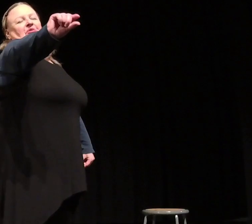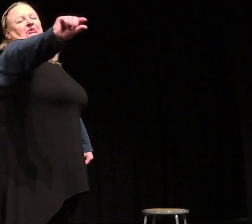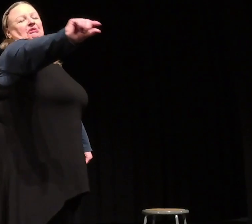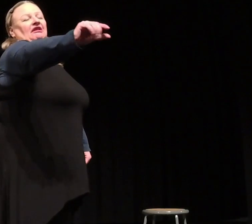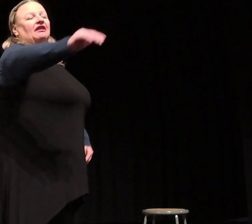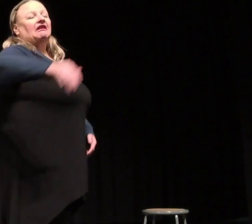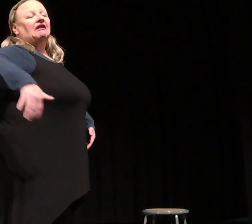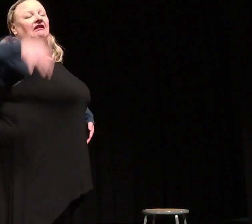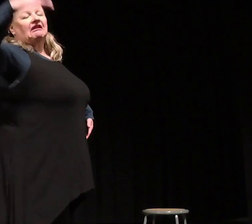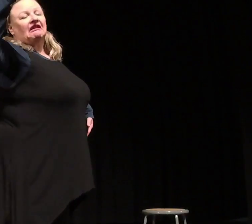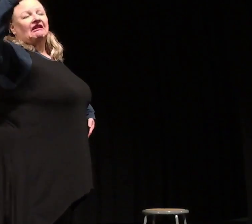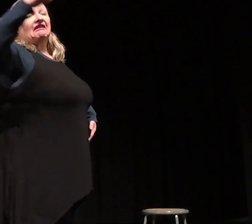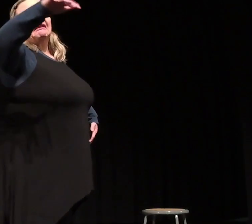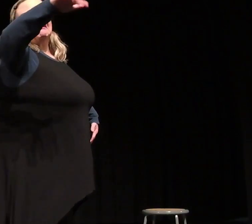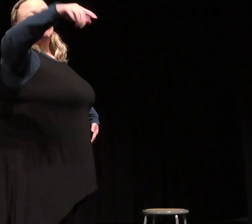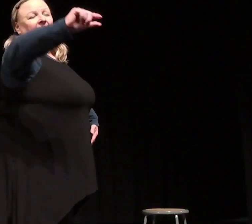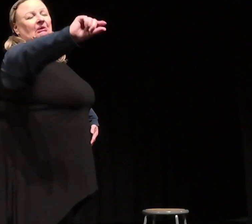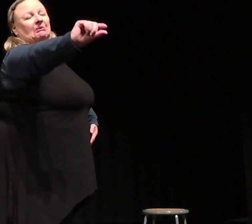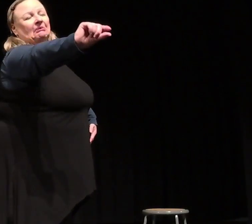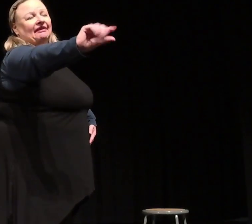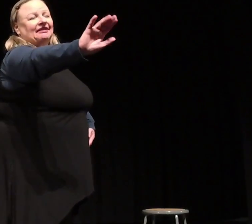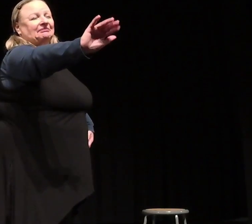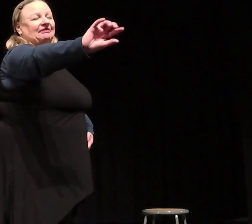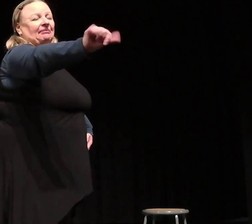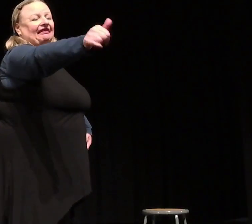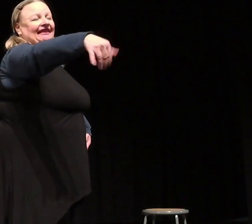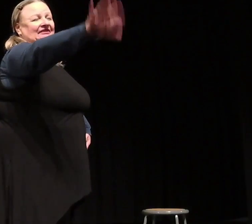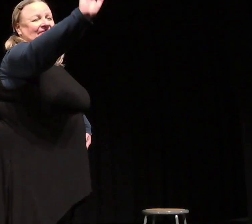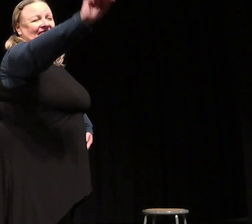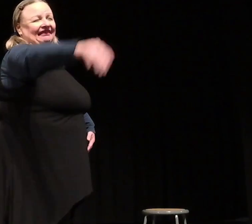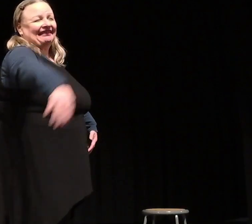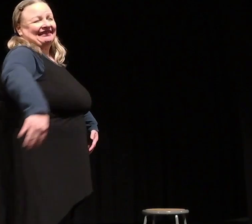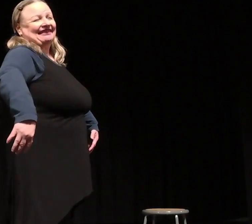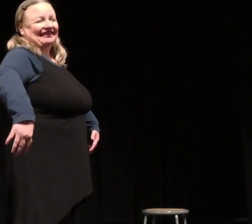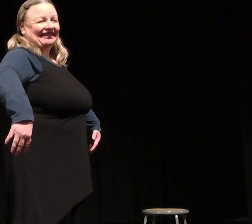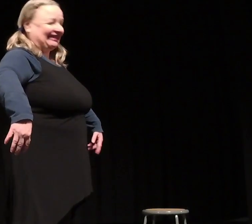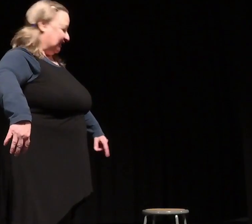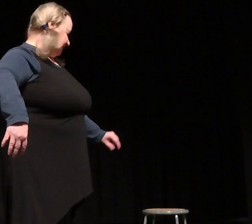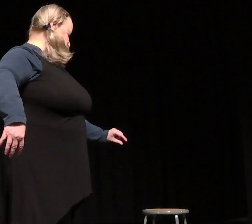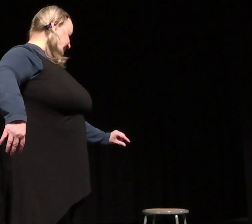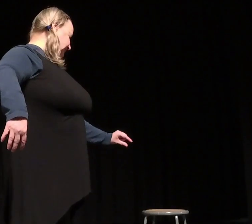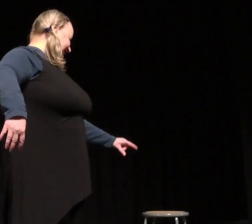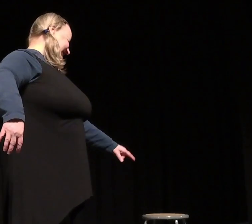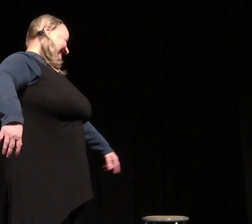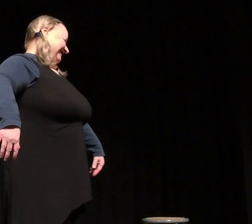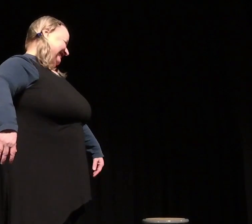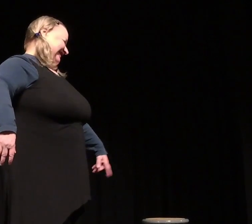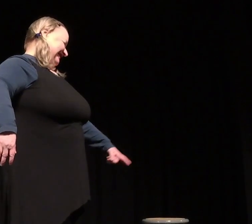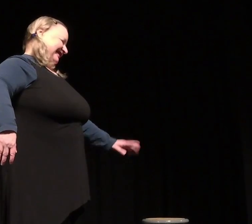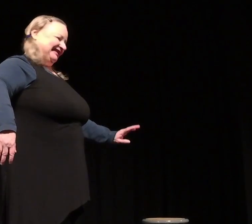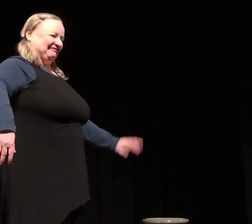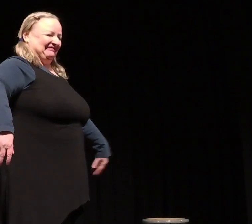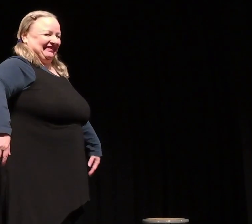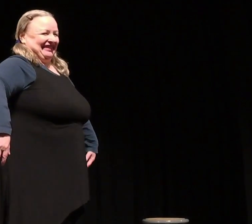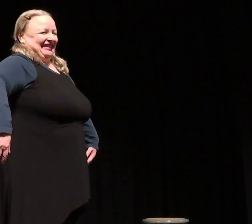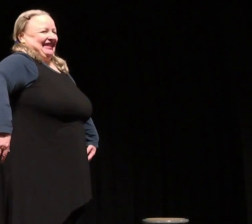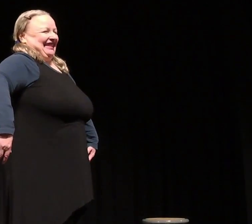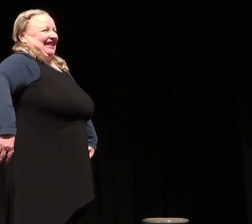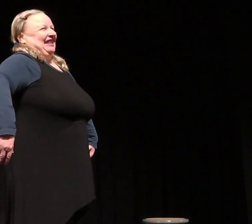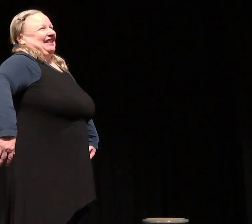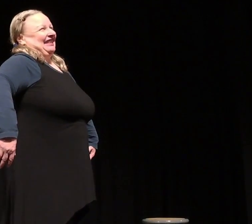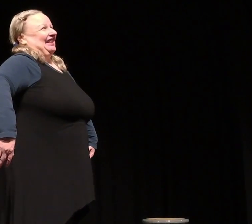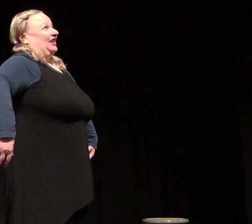Ouais, t'es petit, hein, comparé à moi. Hein? Vous êtes tellement petit. Hein? Toi aussi, t'es petit.